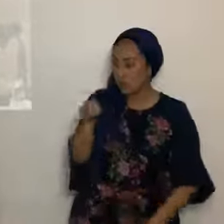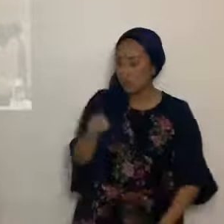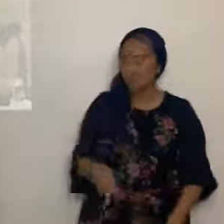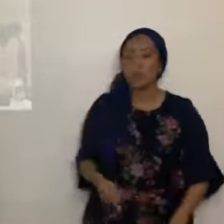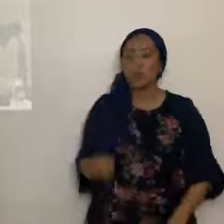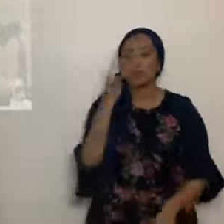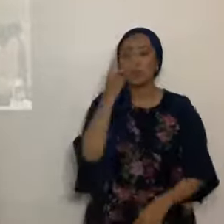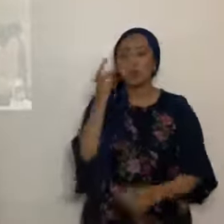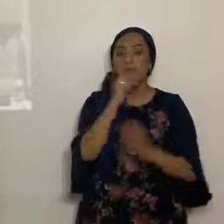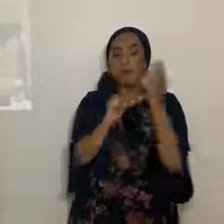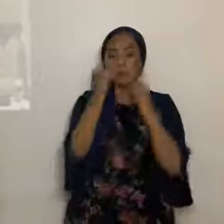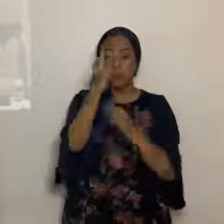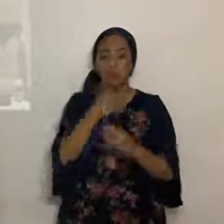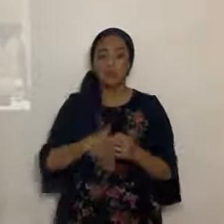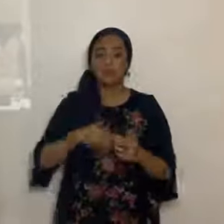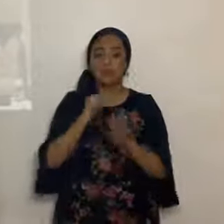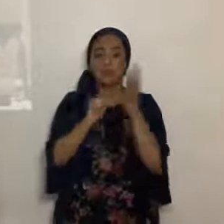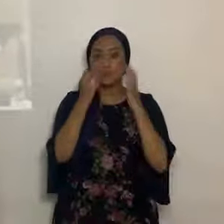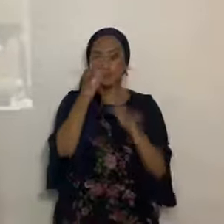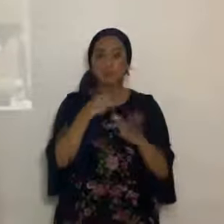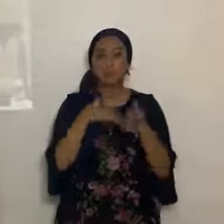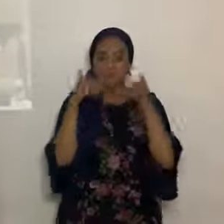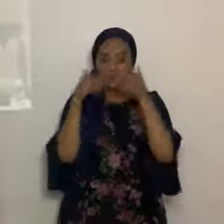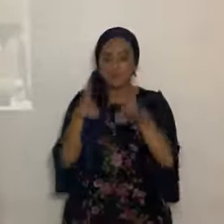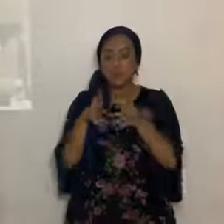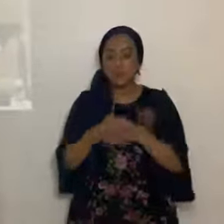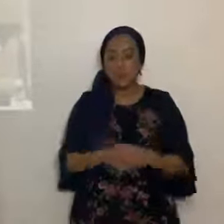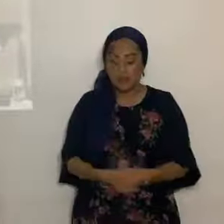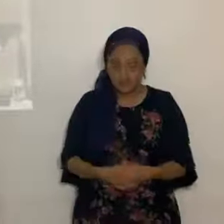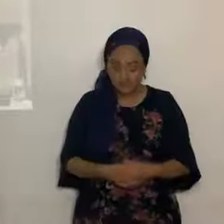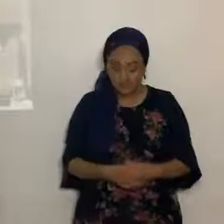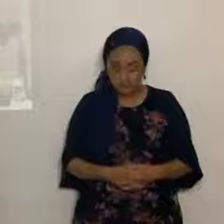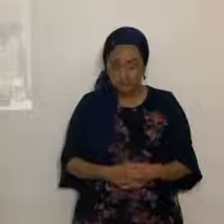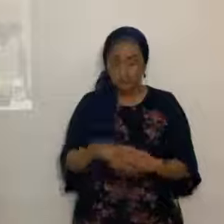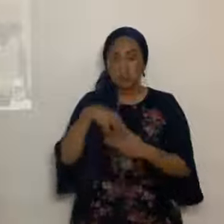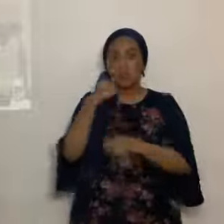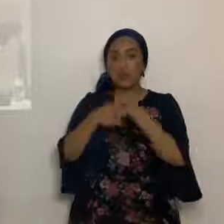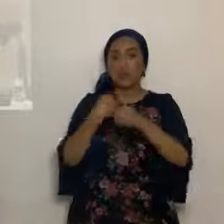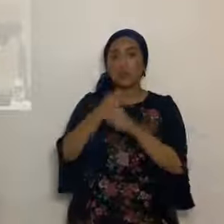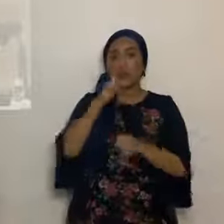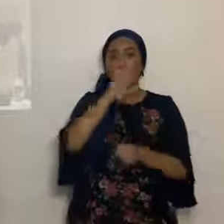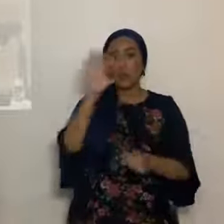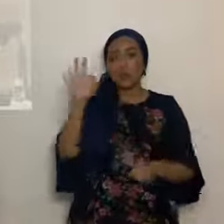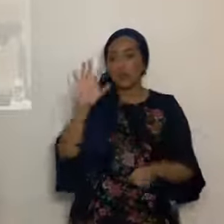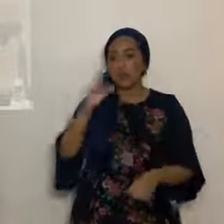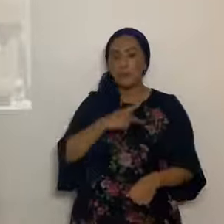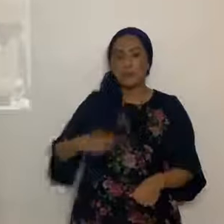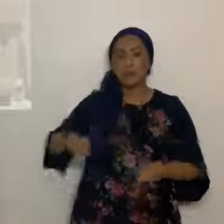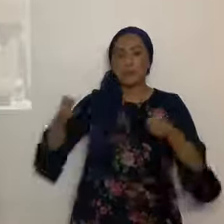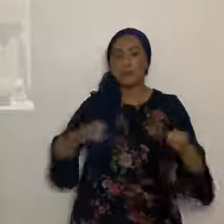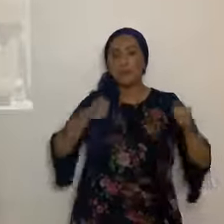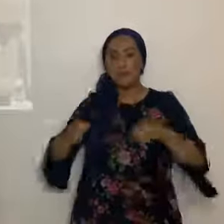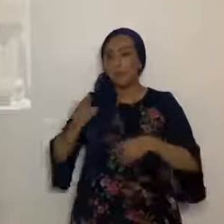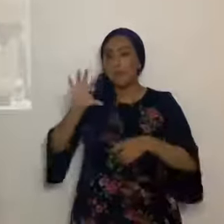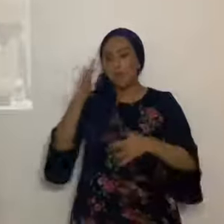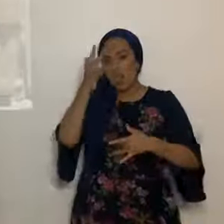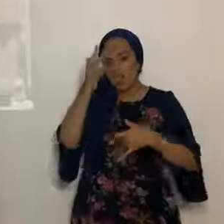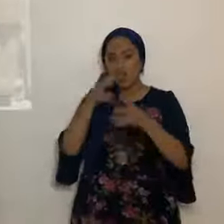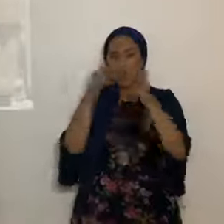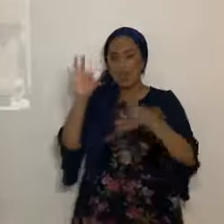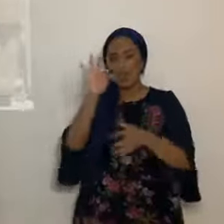vemos el verso 12, por favor, el verso 12 el que me ocupa. En el año 39 de su reinado, Asa enfermó gravemente de los